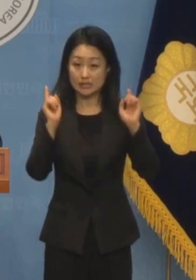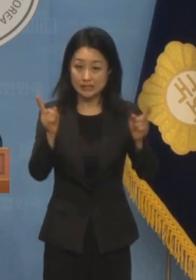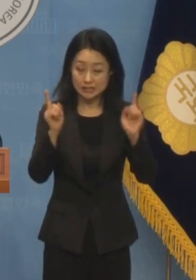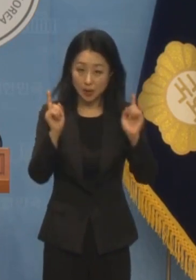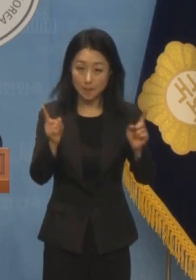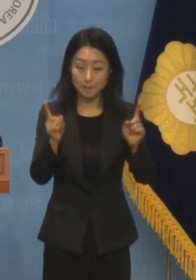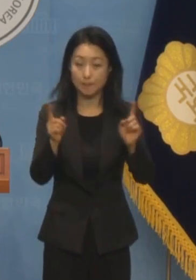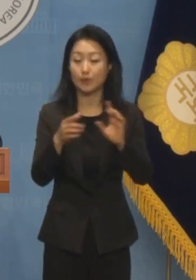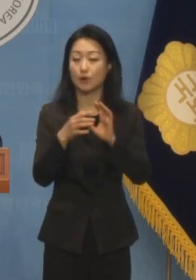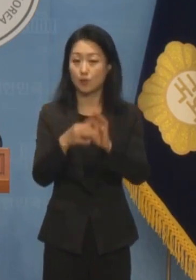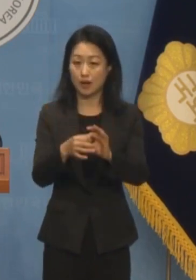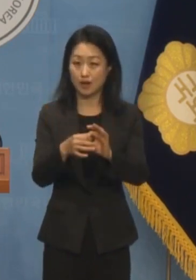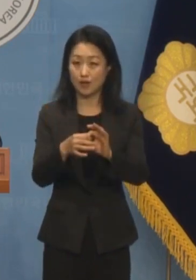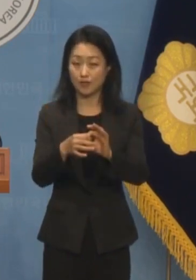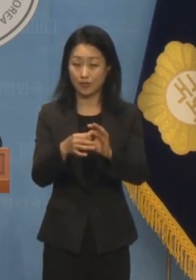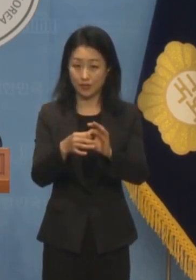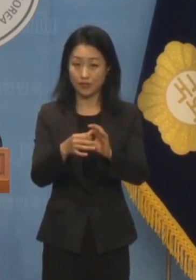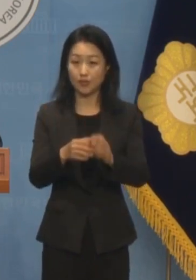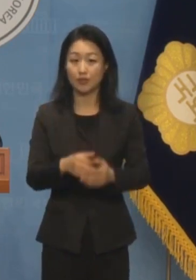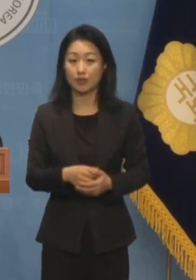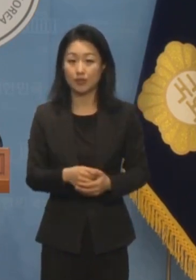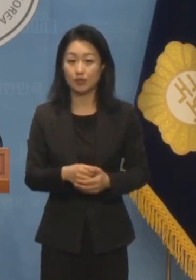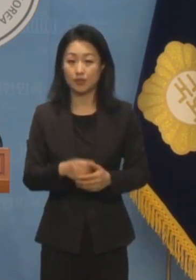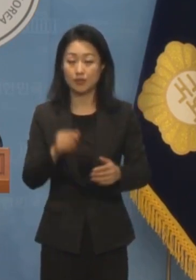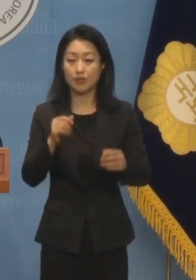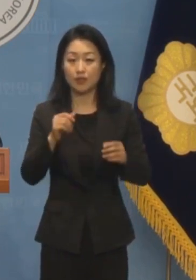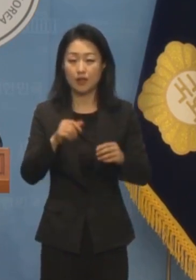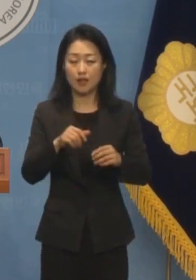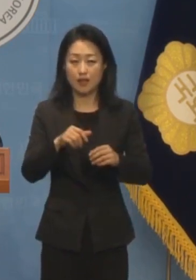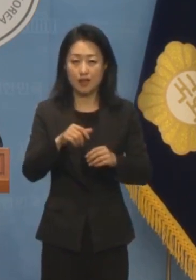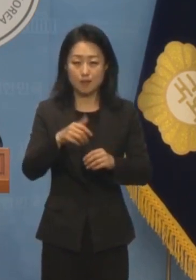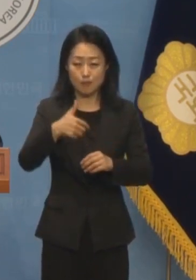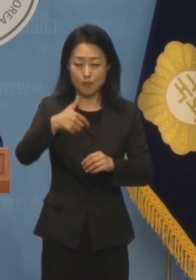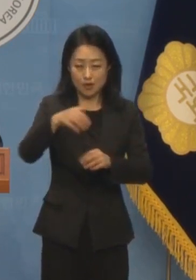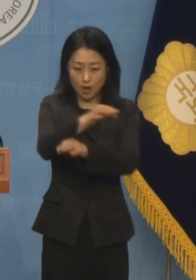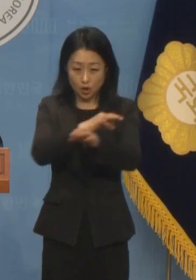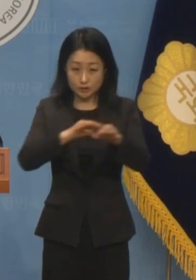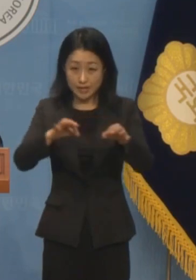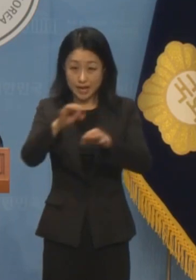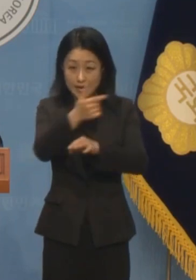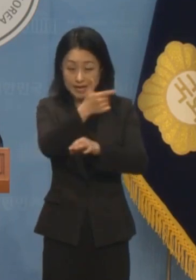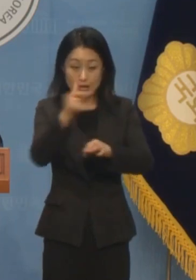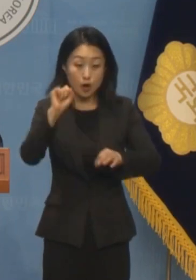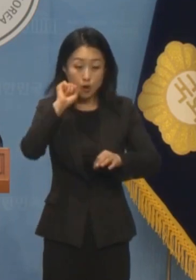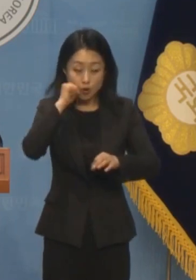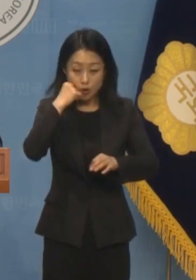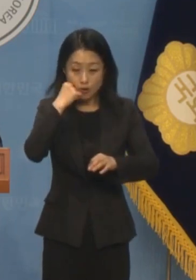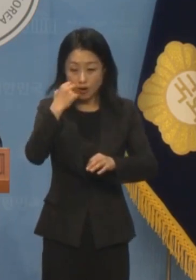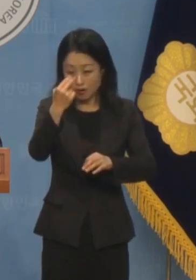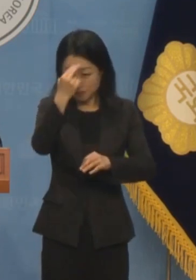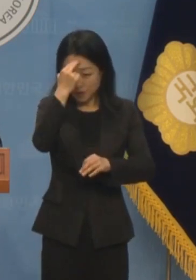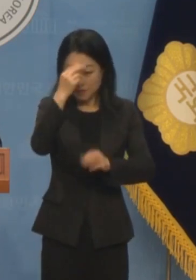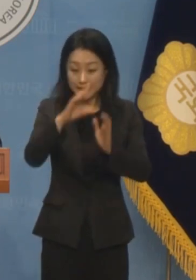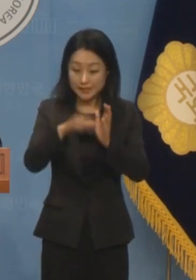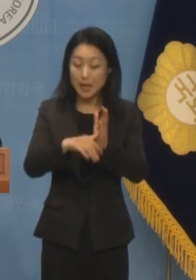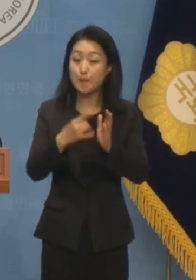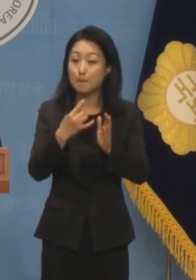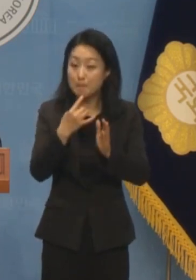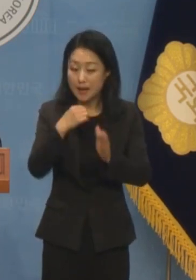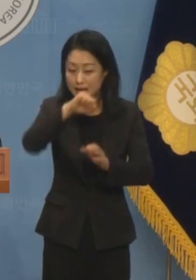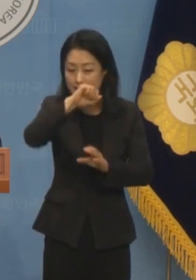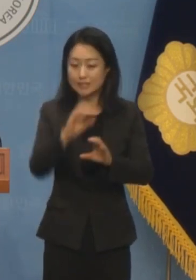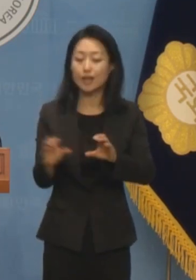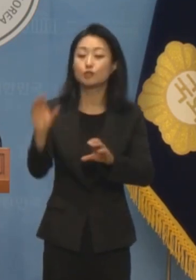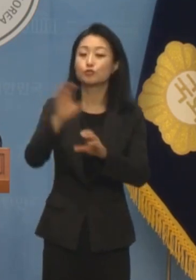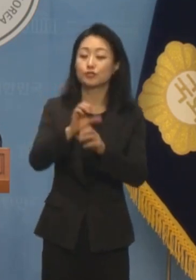같이 거시경제 총량의 중대한 변화가 발생한 경우에만 추경을 편성할 수가